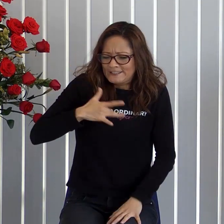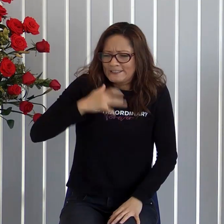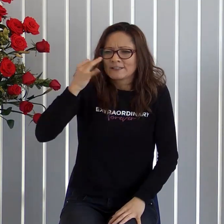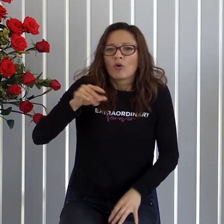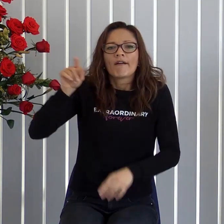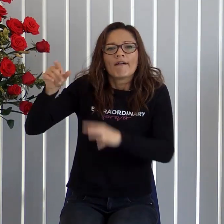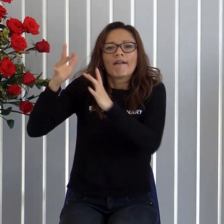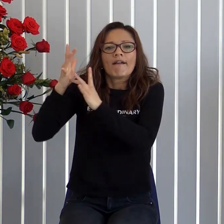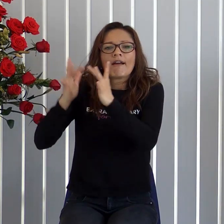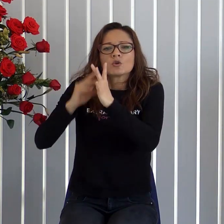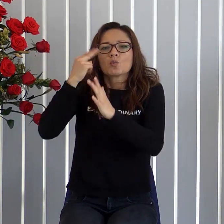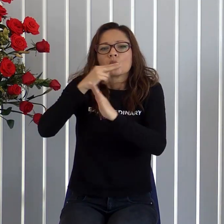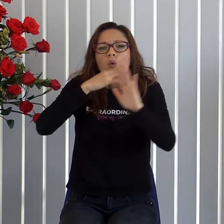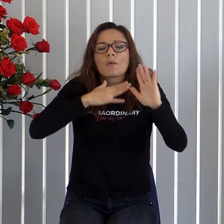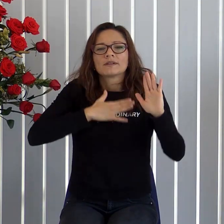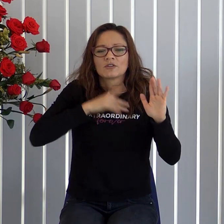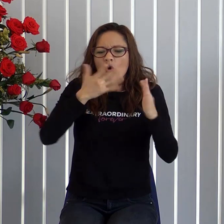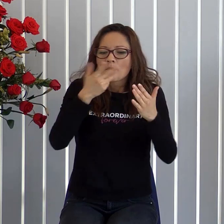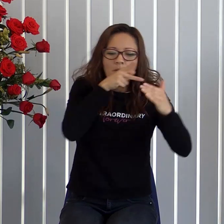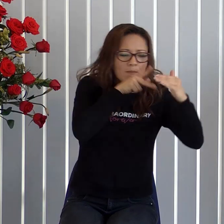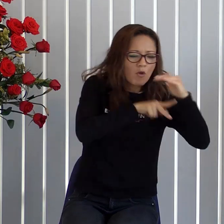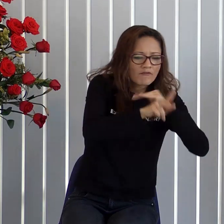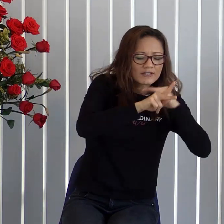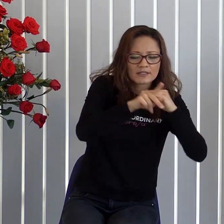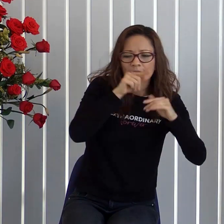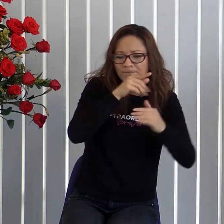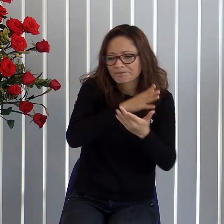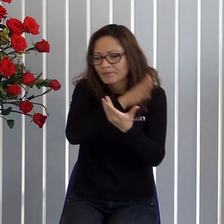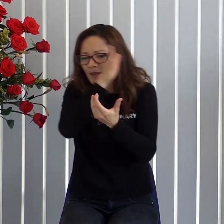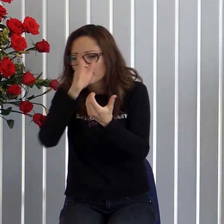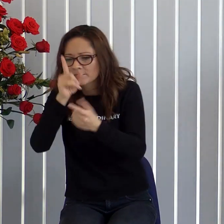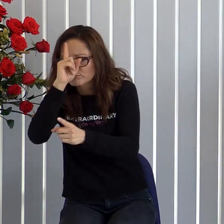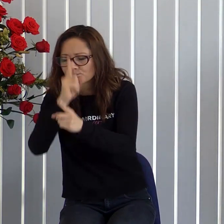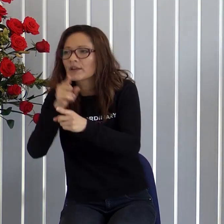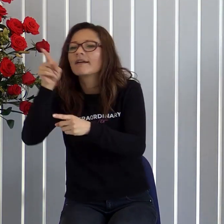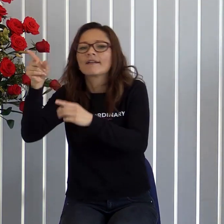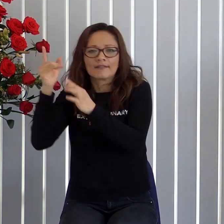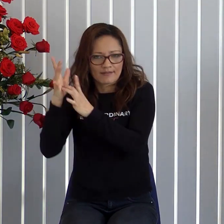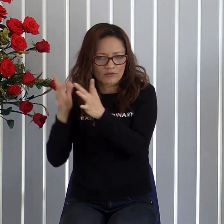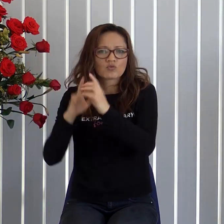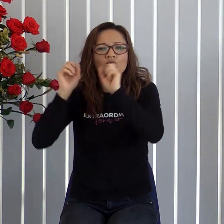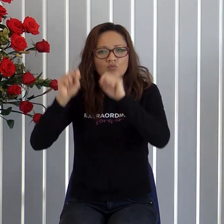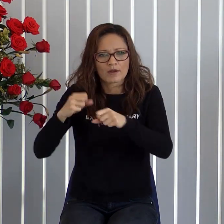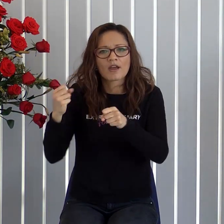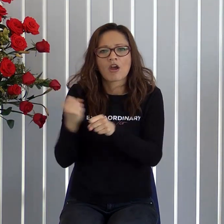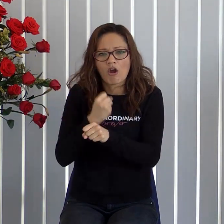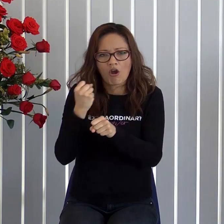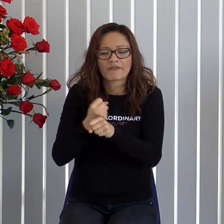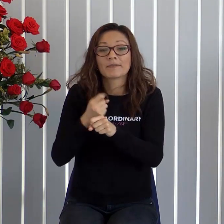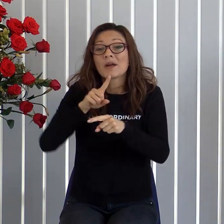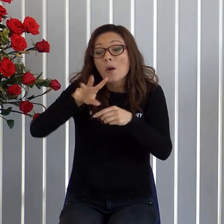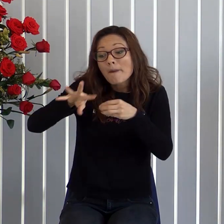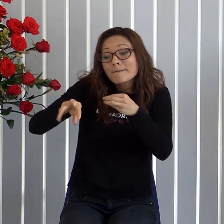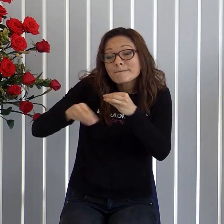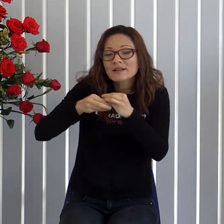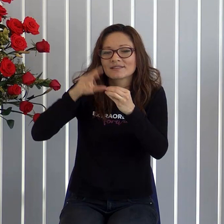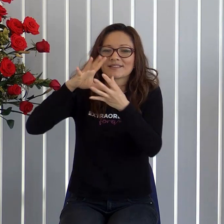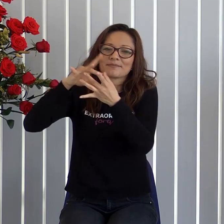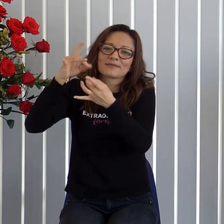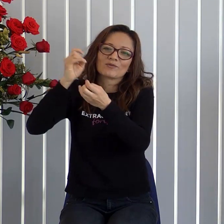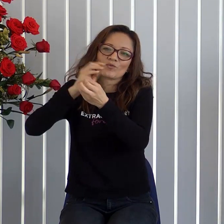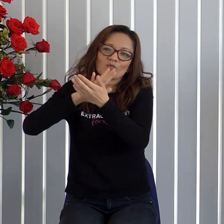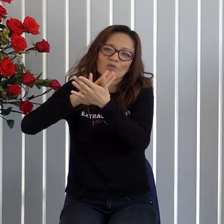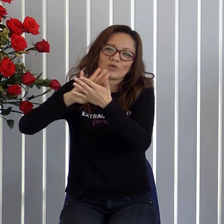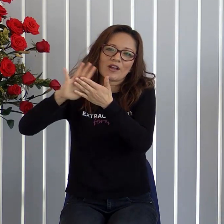que estaba prometido por medio de las Escrituras, o Jesús es el que puede obrar. Pero además de eso, estaba la presencia del Espíritu